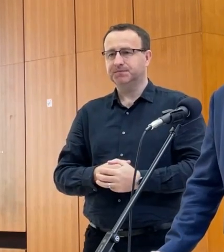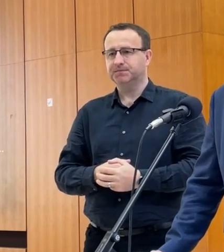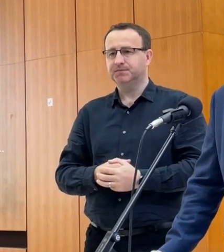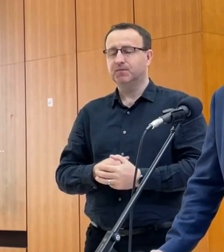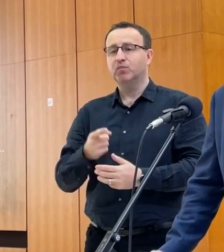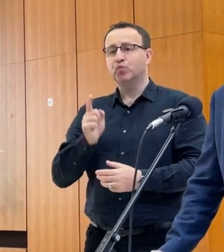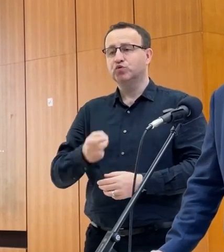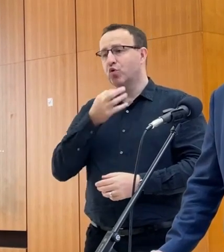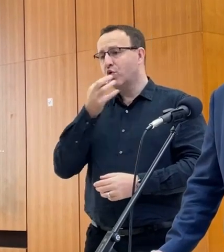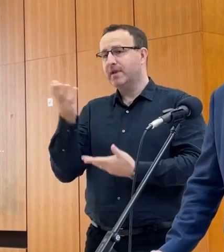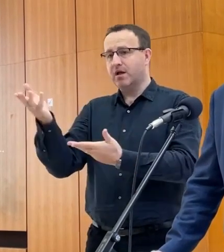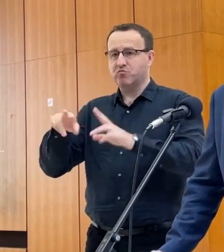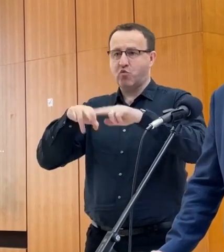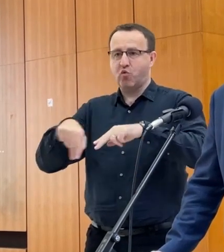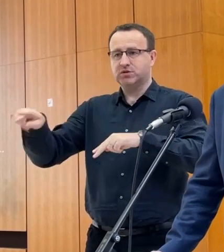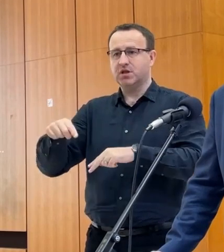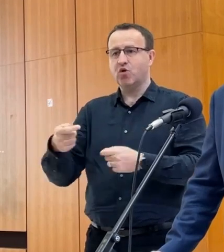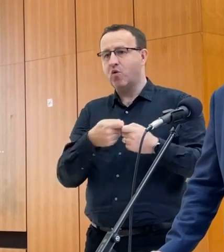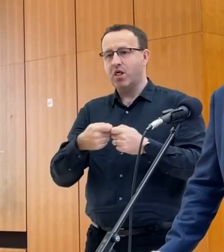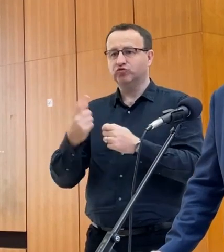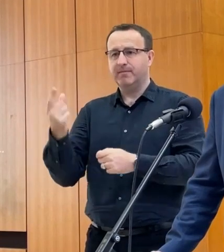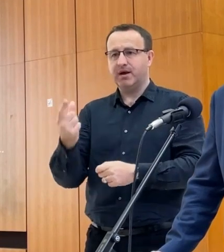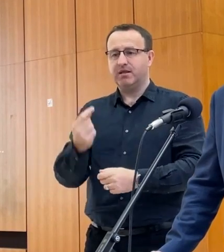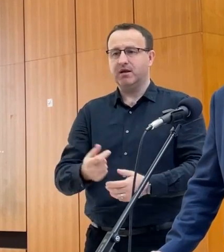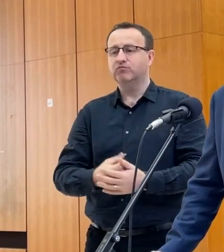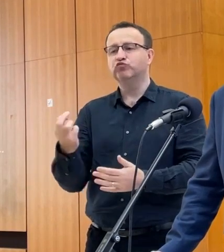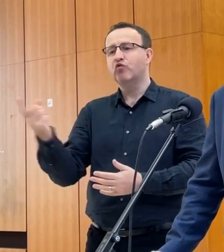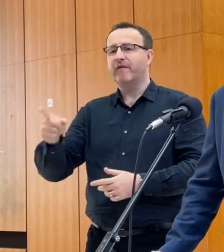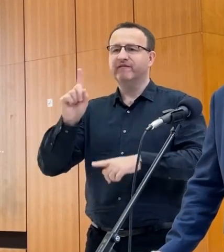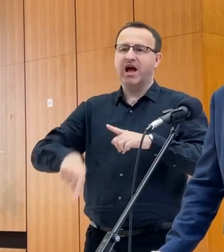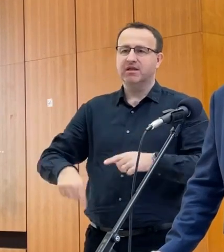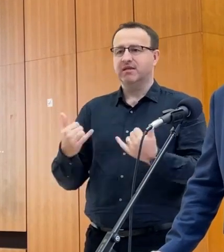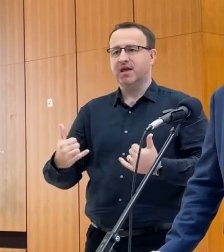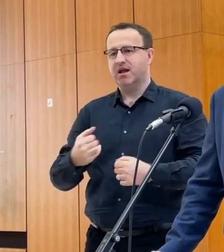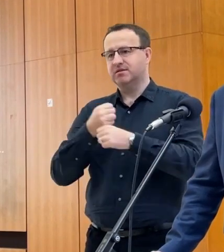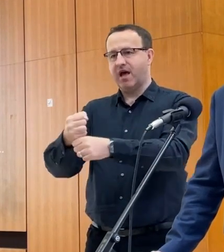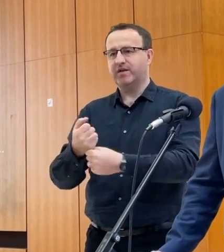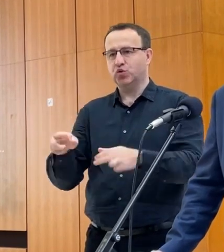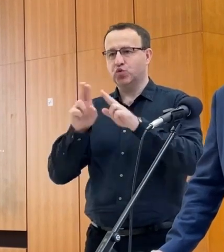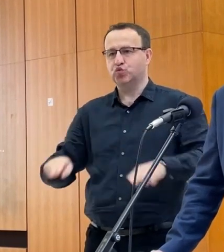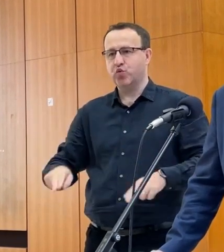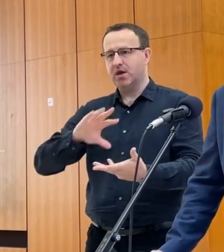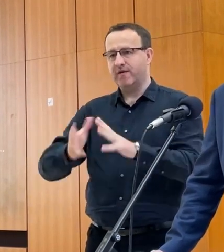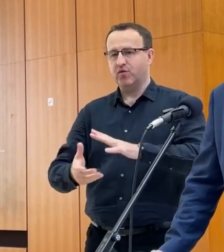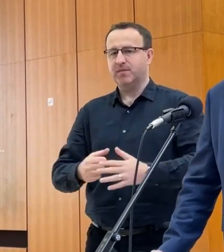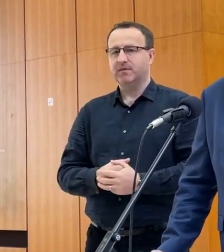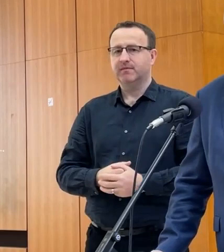Čiže musíte sa opýtať ostatných koaličných partnerov, čo im vadí na aktuálnom návrhu.